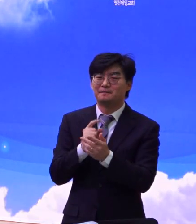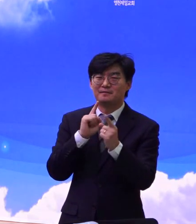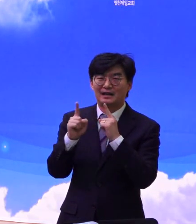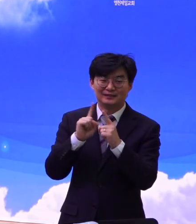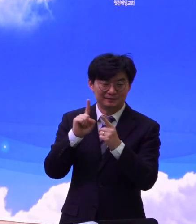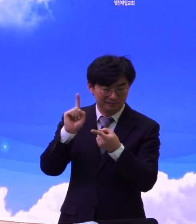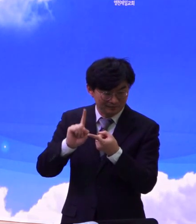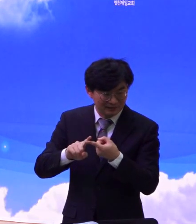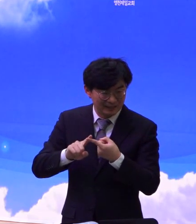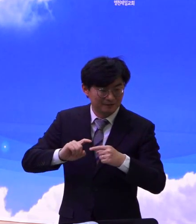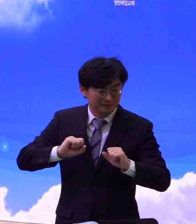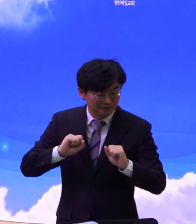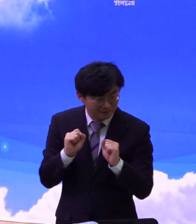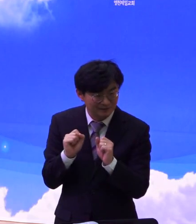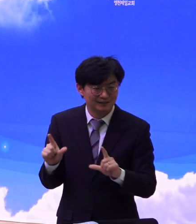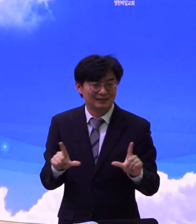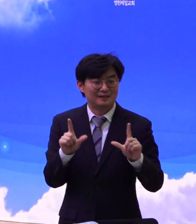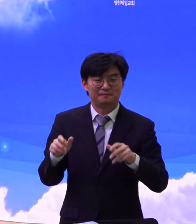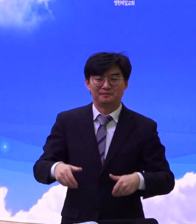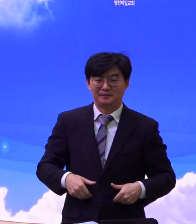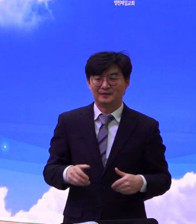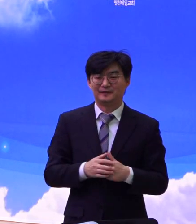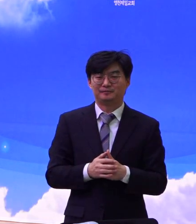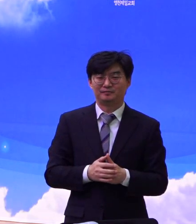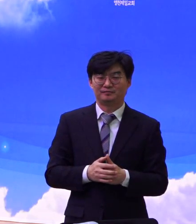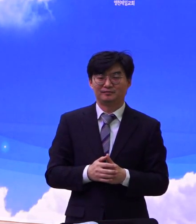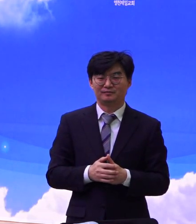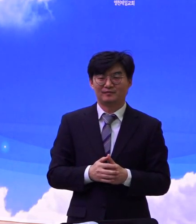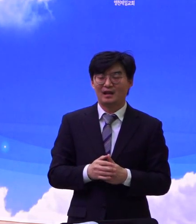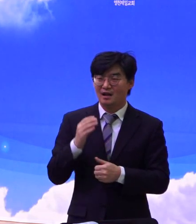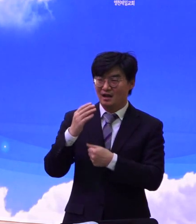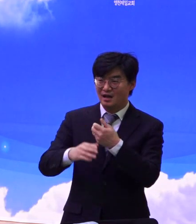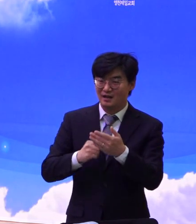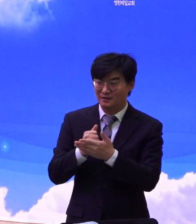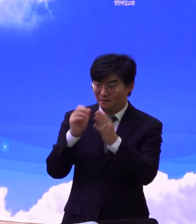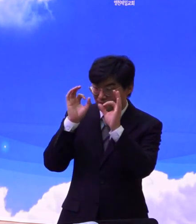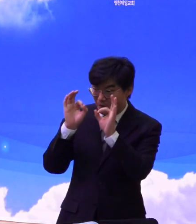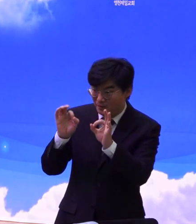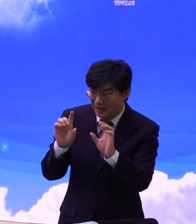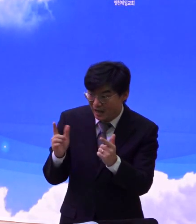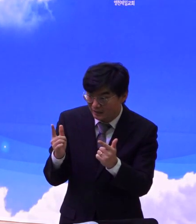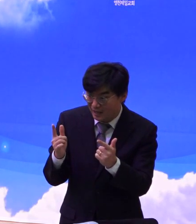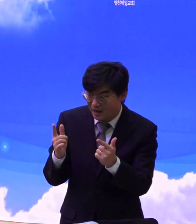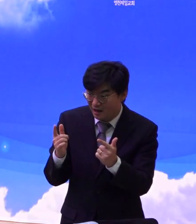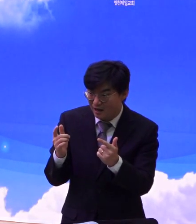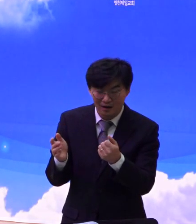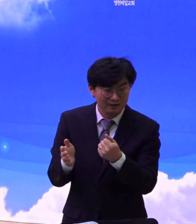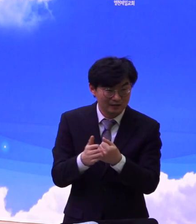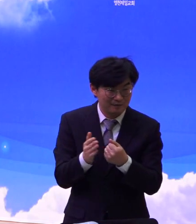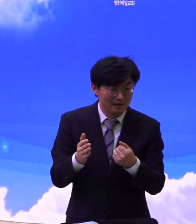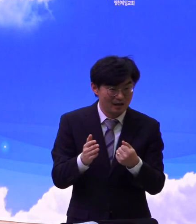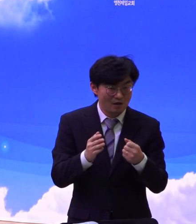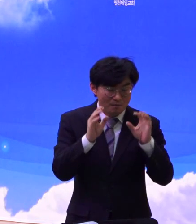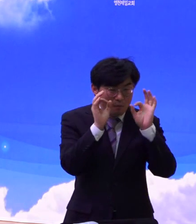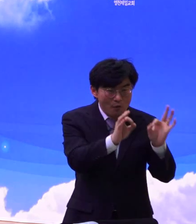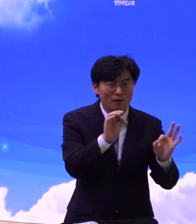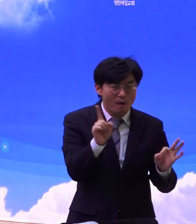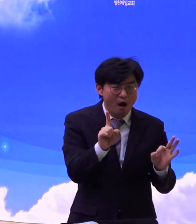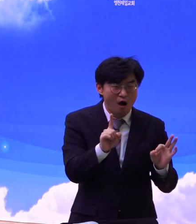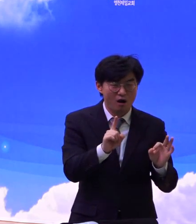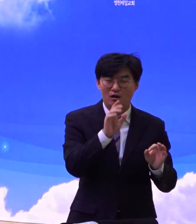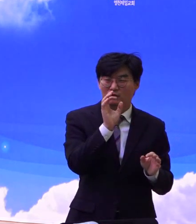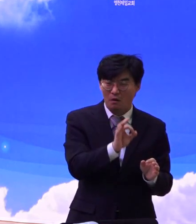때에 우리가 의지해야 할 하나님이 우리의 눈에 보이지 않기 때문에 눈에 보이는 것들, 돈, 또